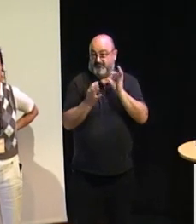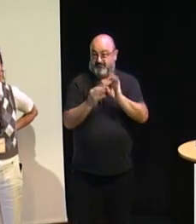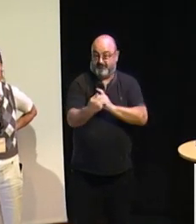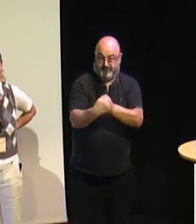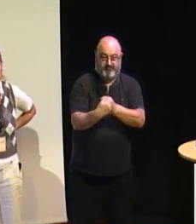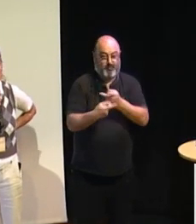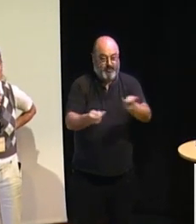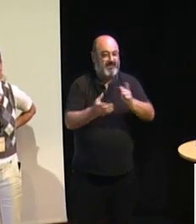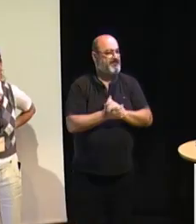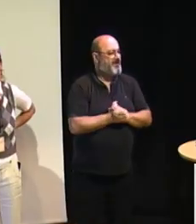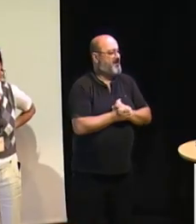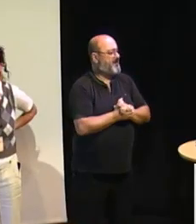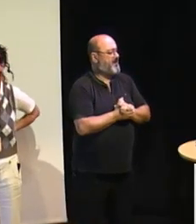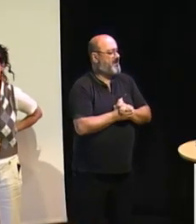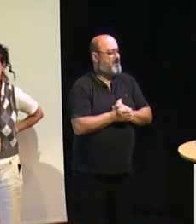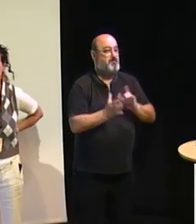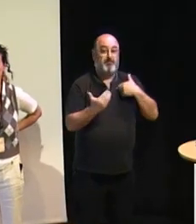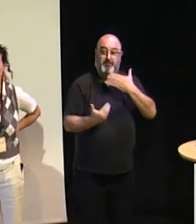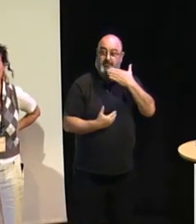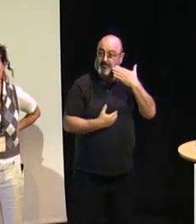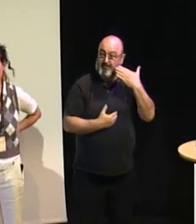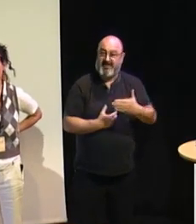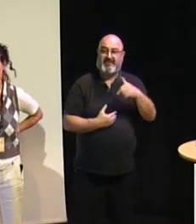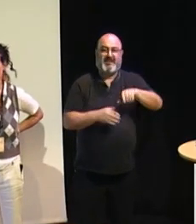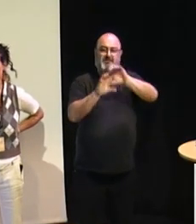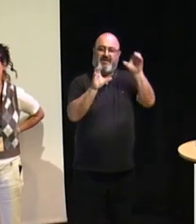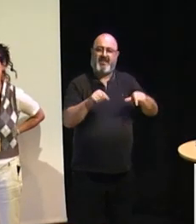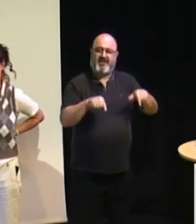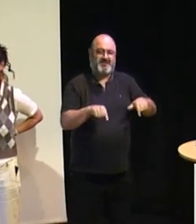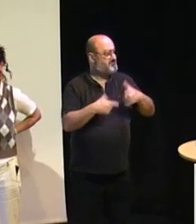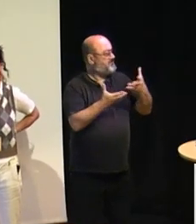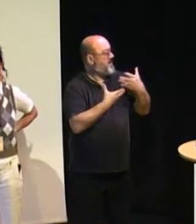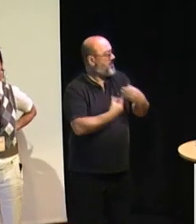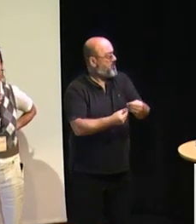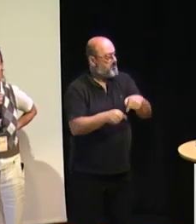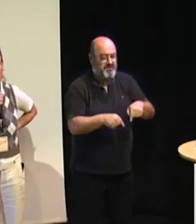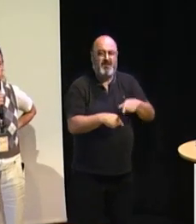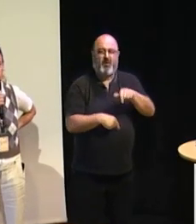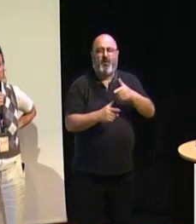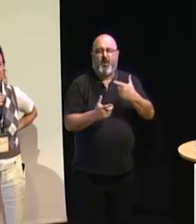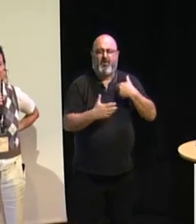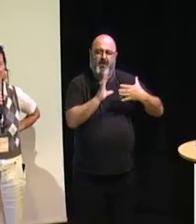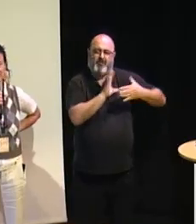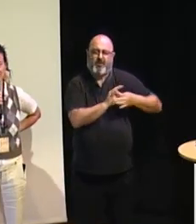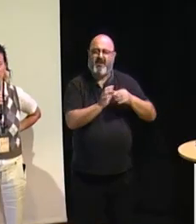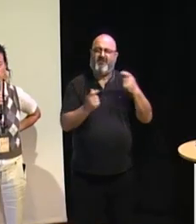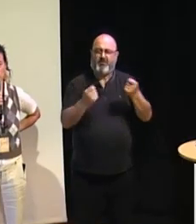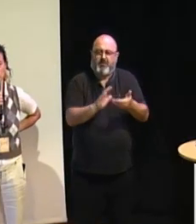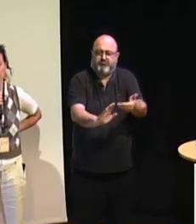salle. Je remercie la Médiathèque pour son accueil. C'est un des lieux partenaires de ce festival qui tient cette